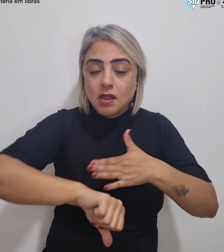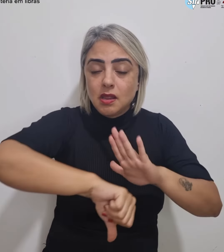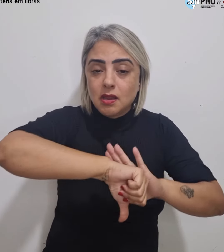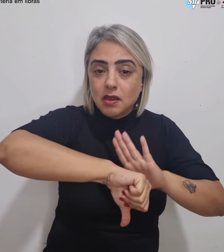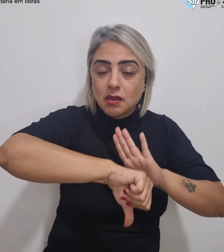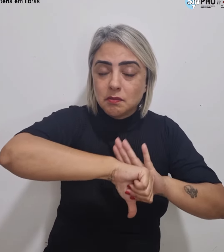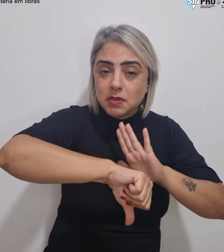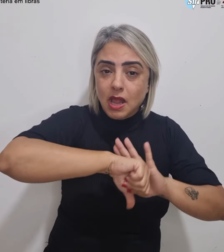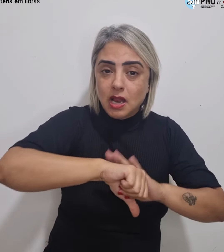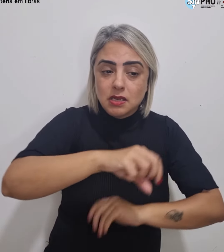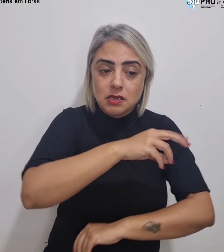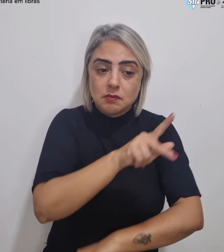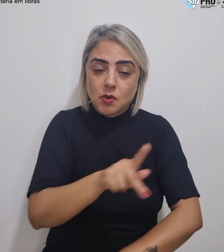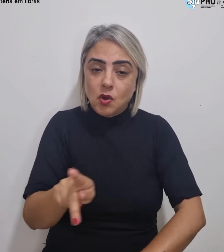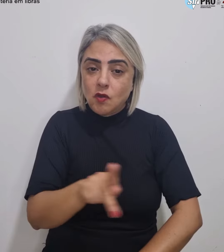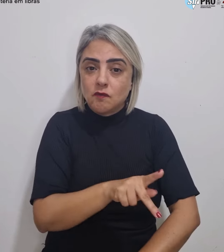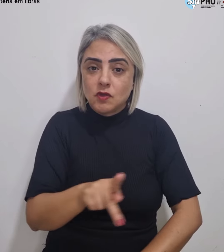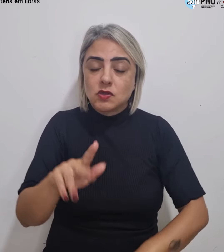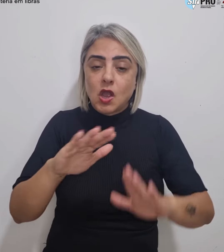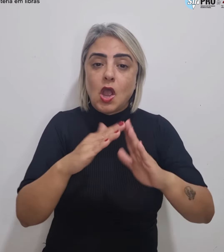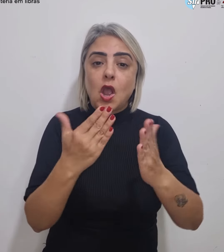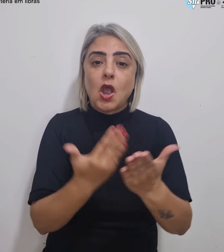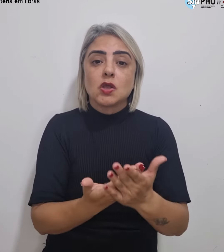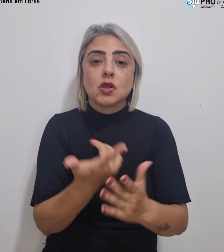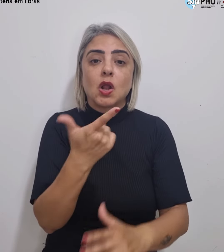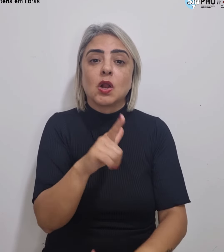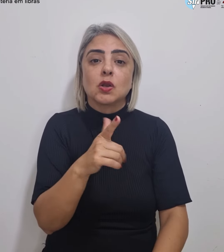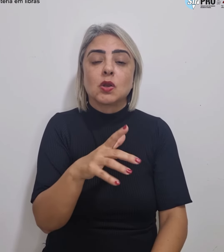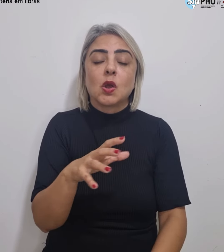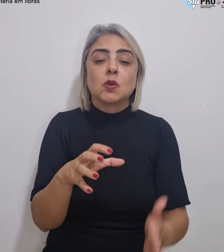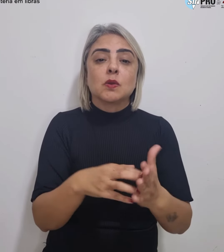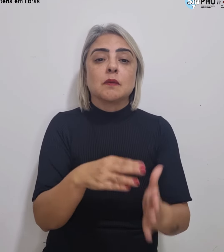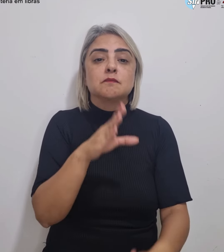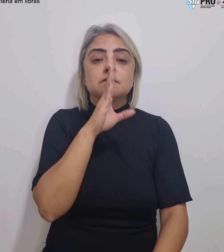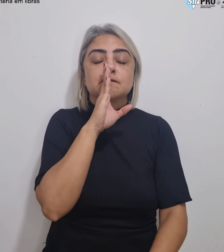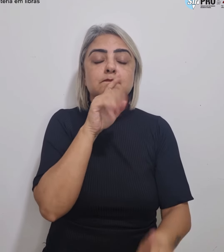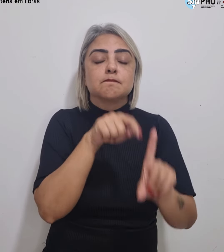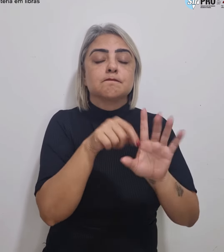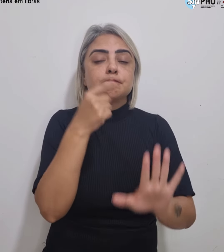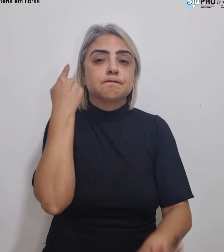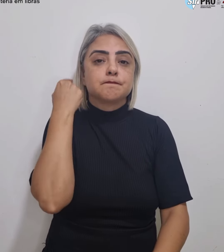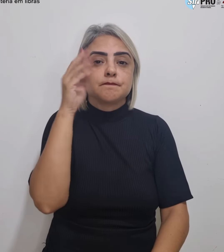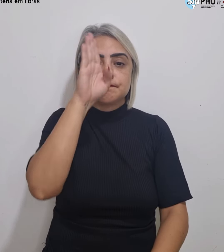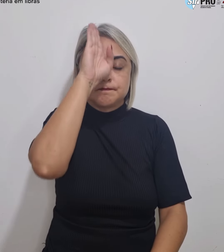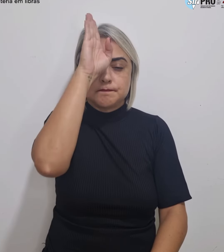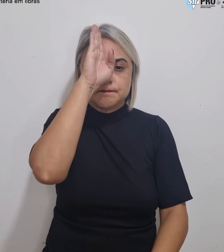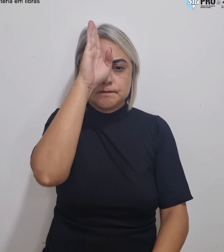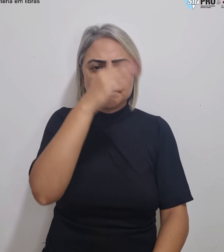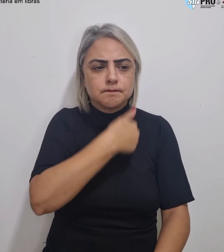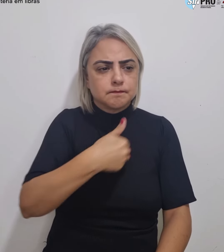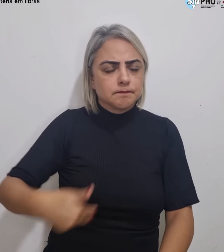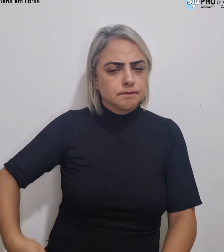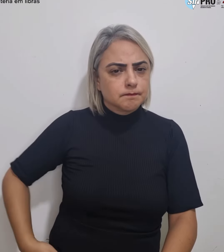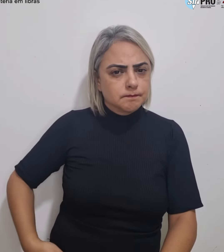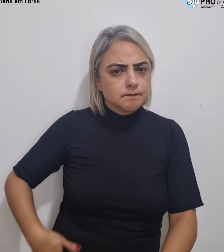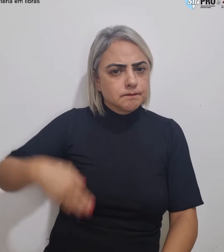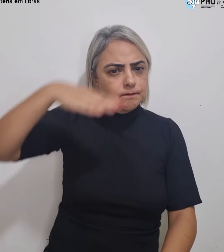docentes é o Escola Sem Partido, proposta prioritária do governo Bolsonaro e de suas